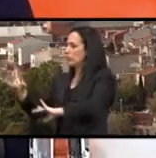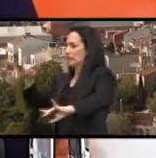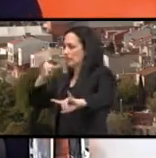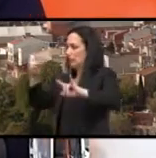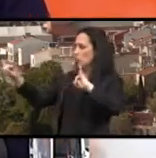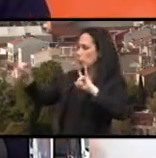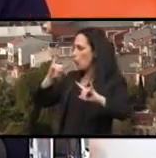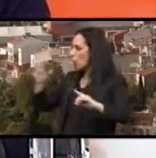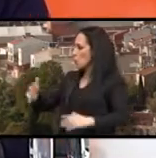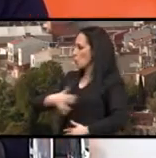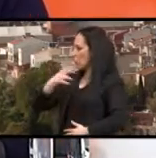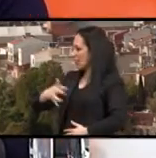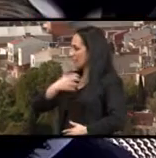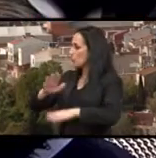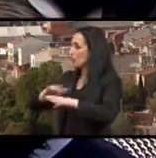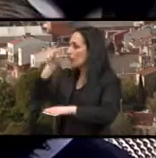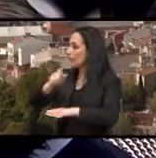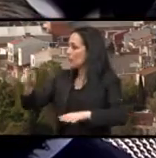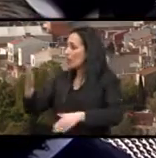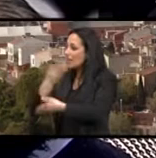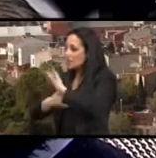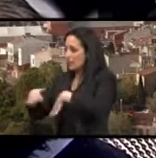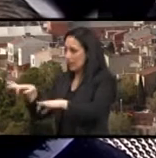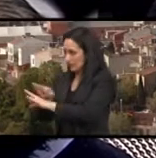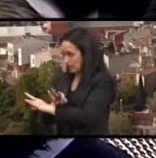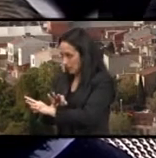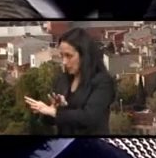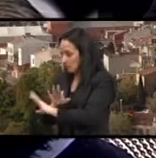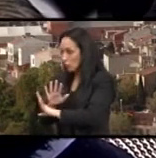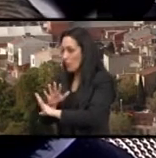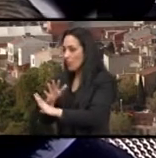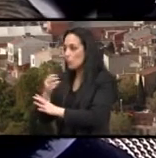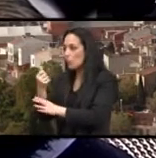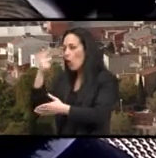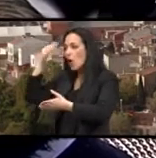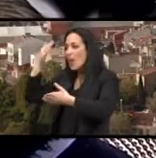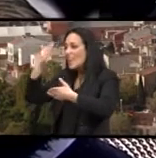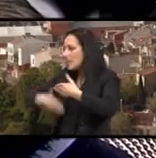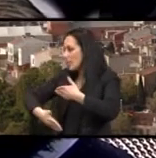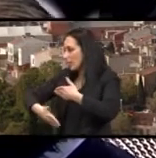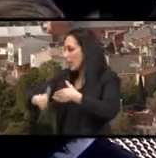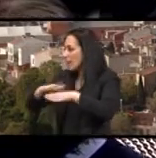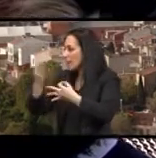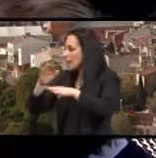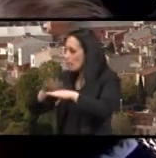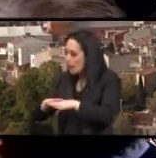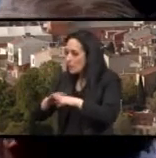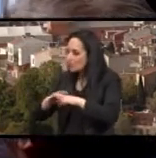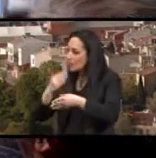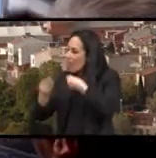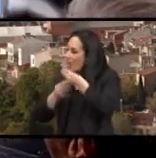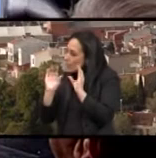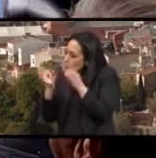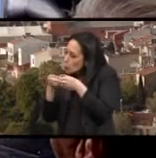la persona que està veient l'obra, no? I aquí sí que ens limitem tots a fer grups petits i poder-nos integrar. I que no